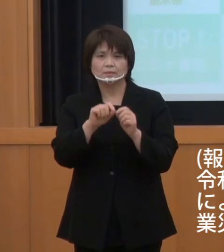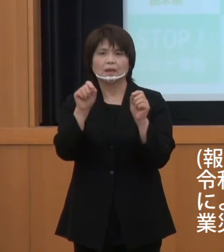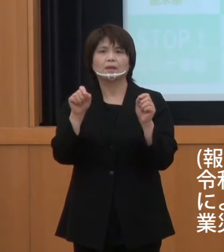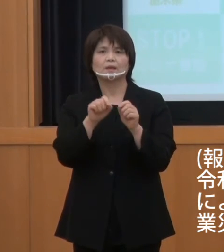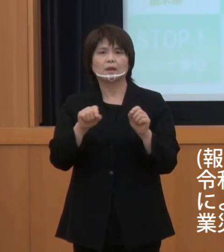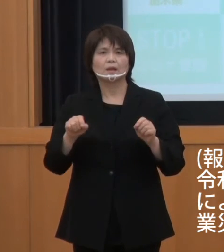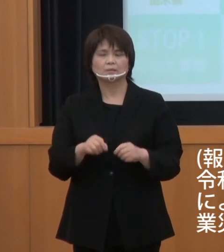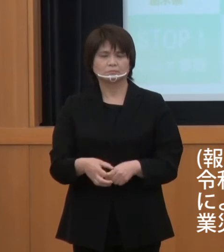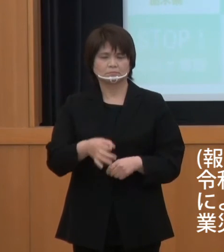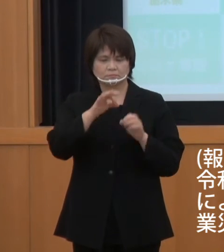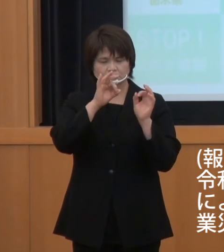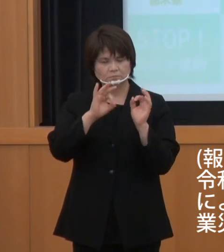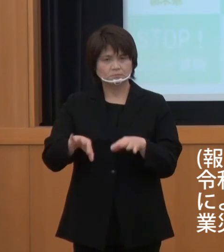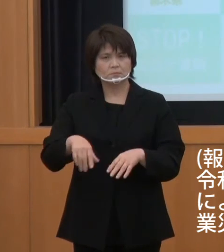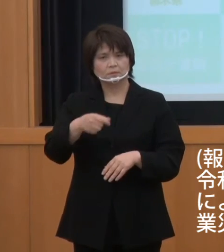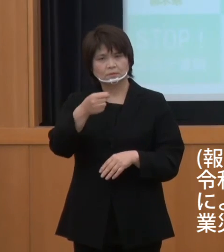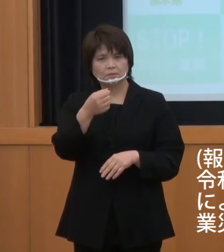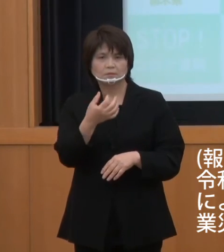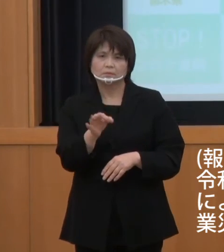被害額は